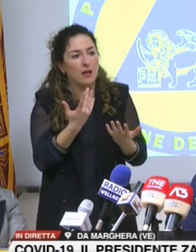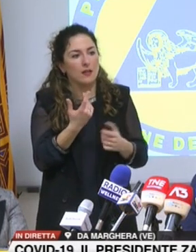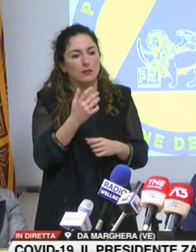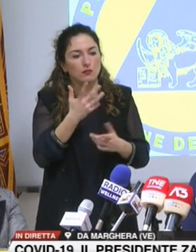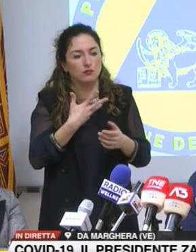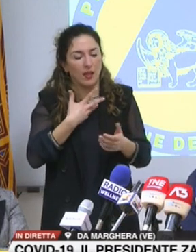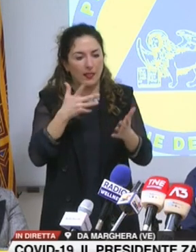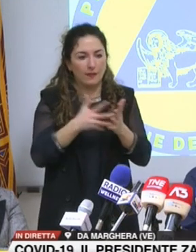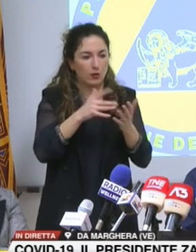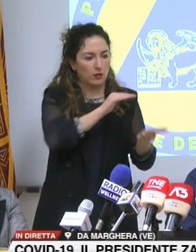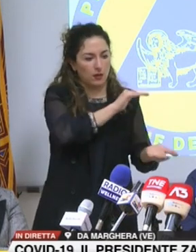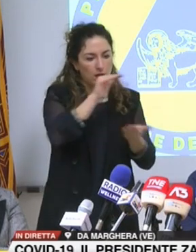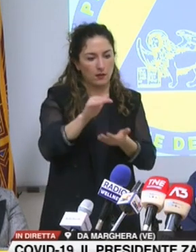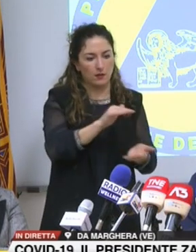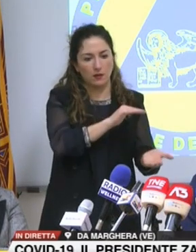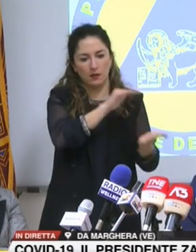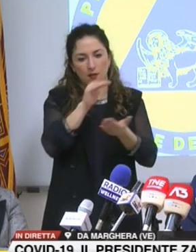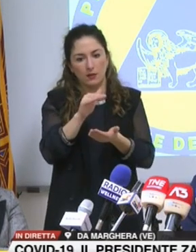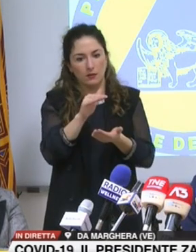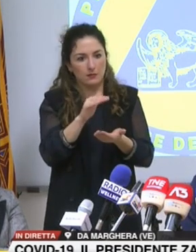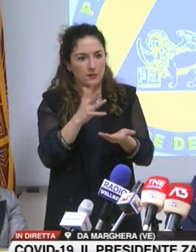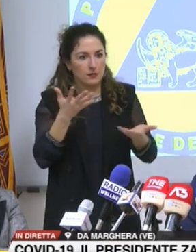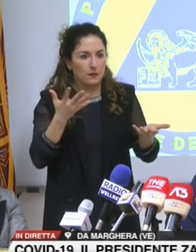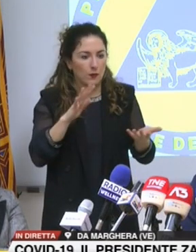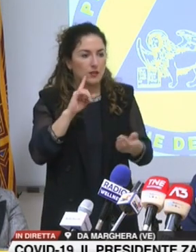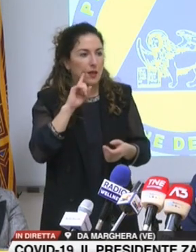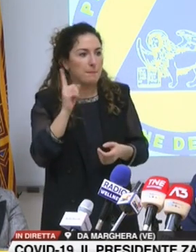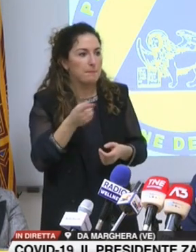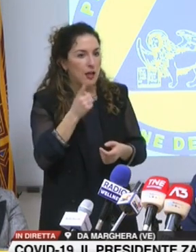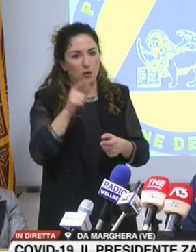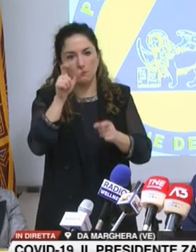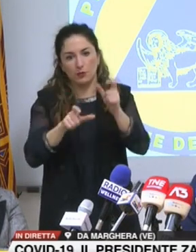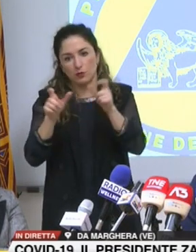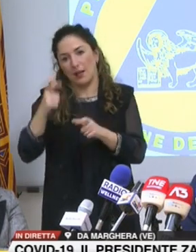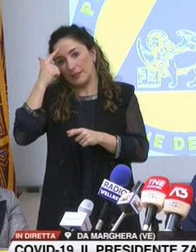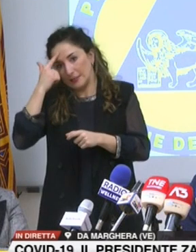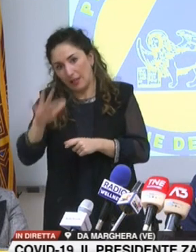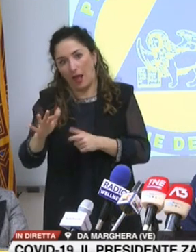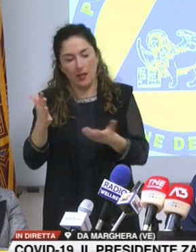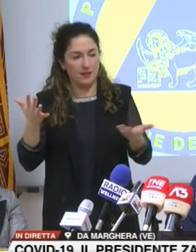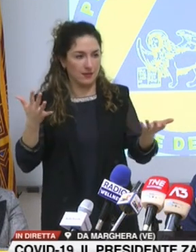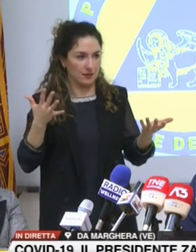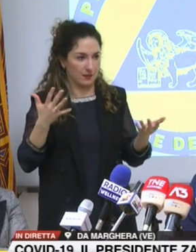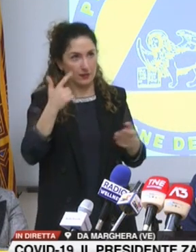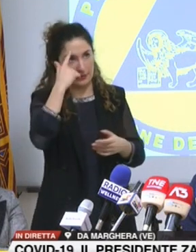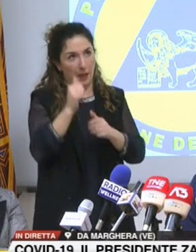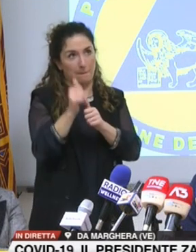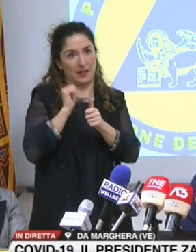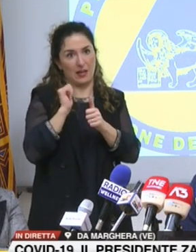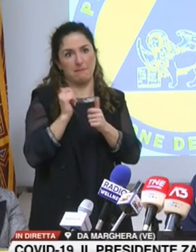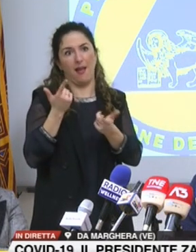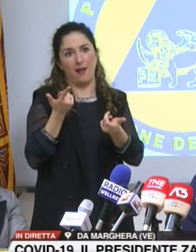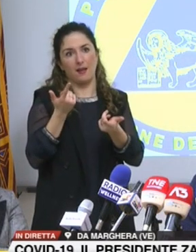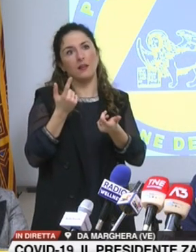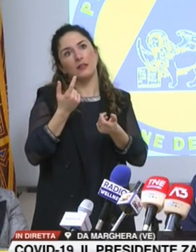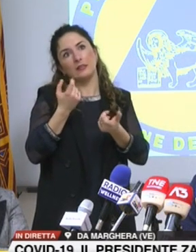fornitura, se c'è un ritardo di consegne, forse sarebbe bene che la gente venisse messa a conoscenza del fatto che si slitterà